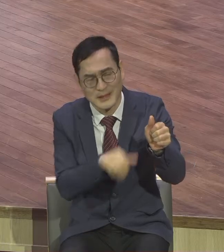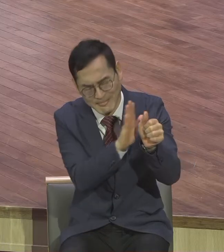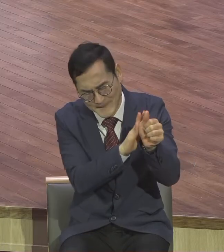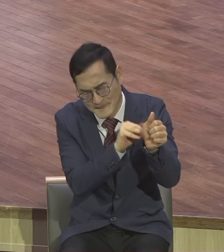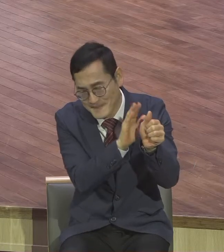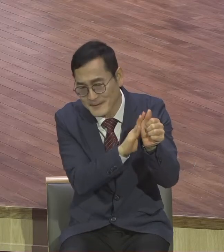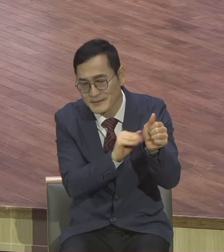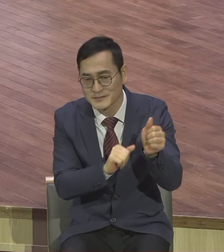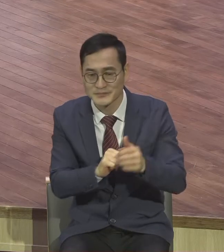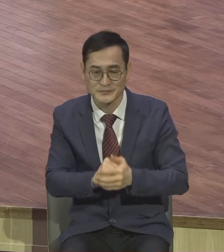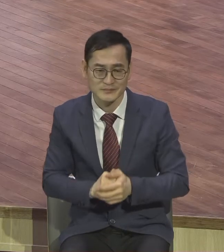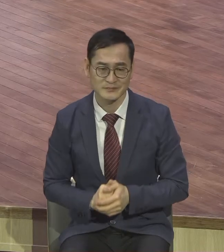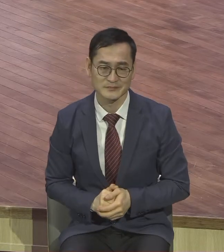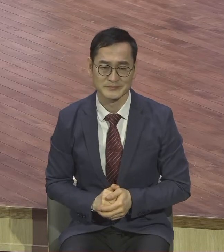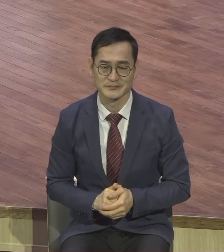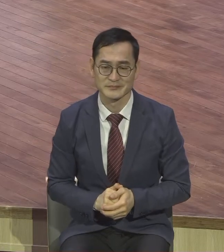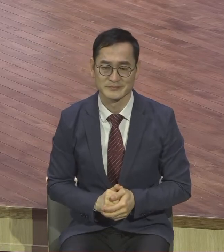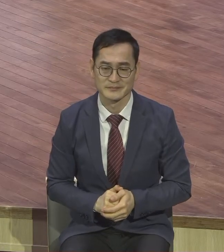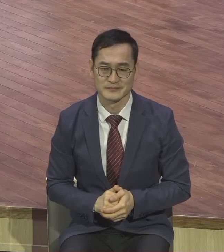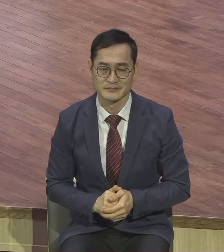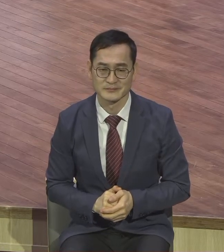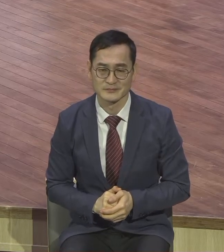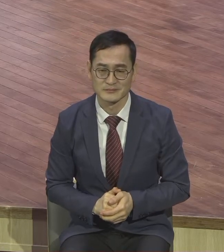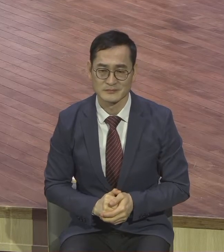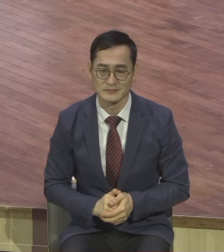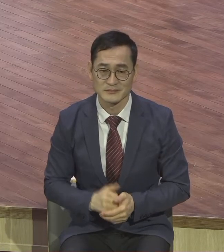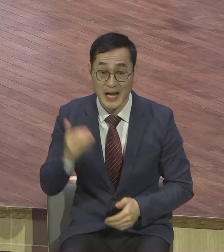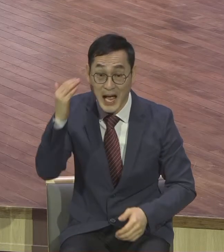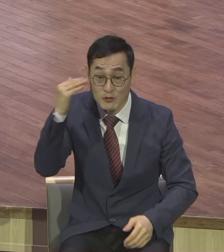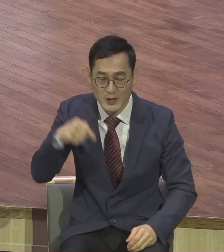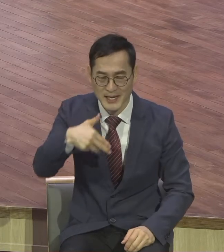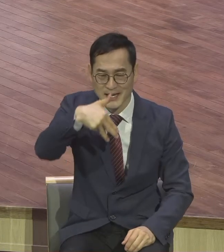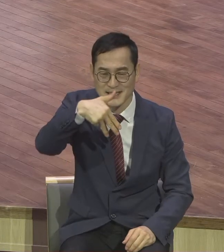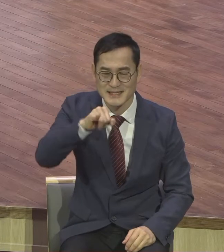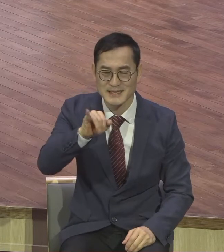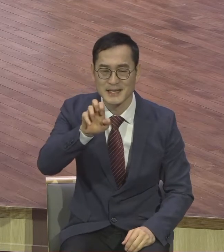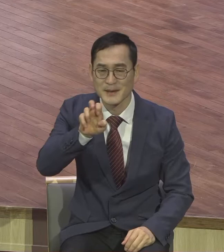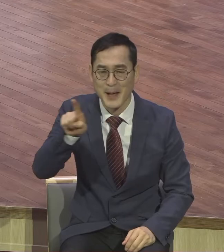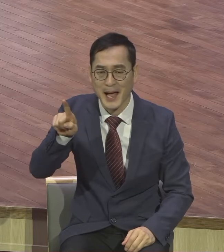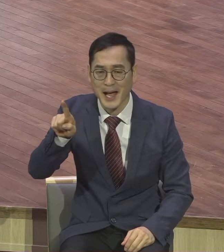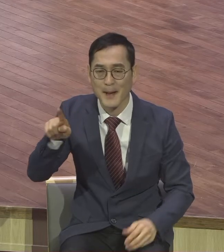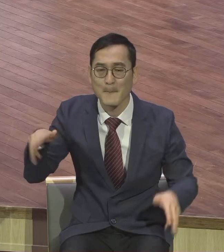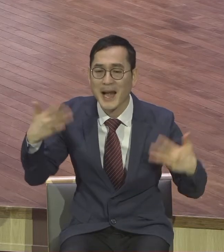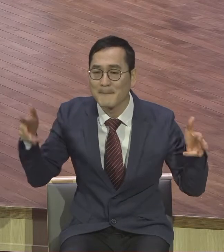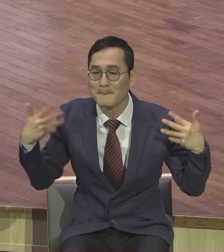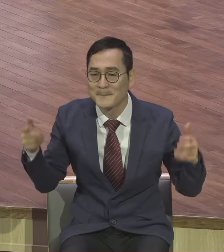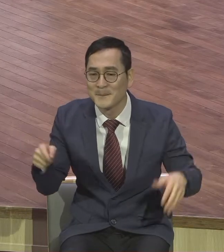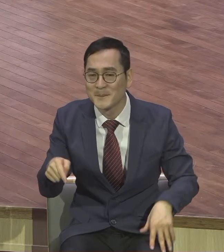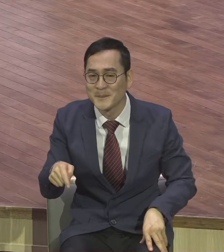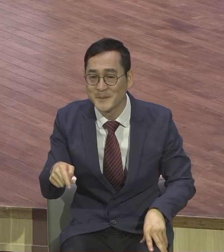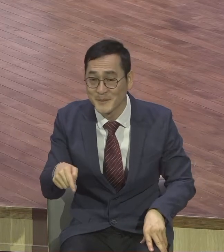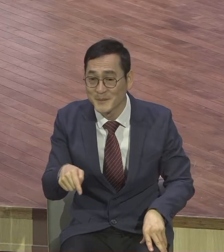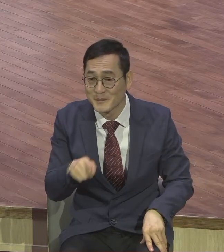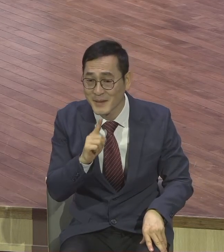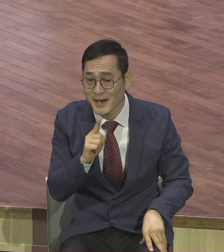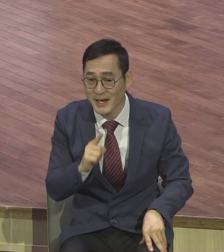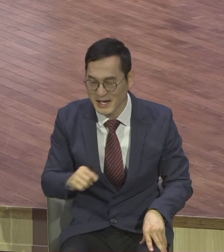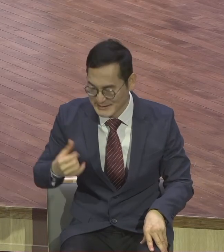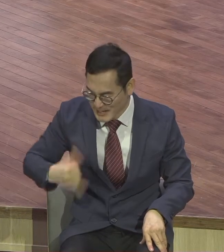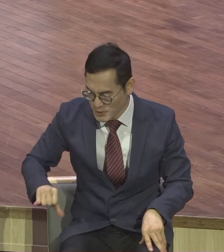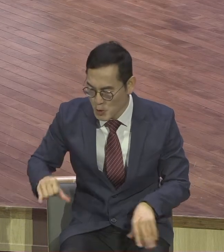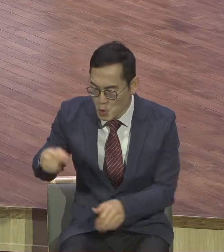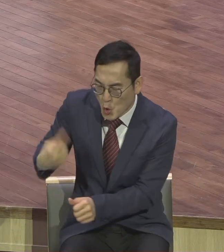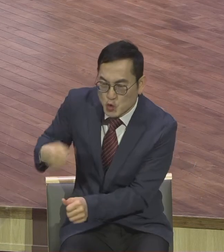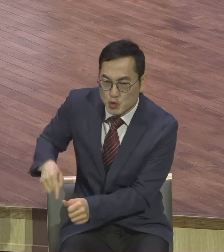사실 치맛바람 그러면 우리나라 어머니들이 극성이지요. 자녀에 대한 교육열에